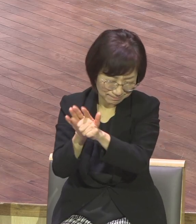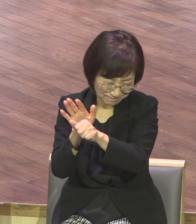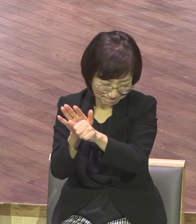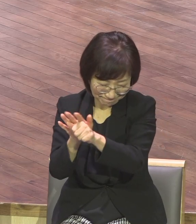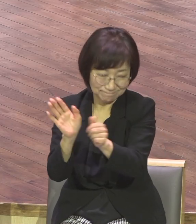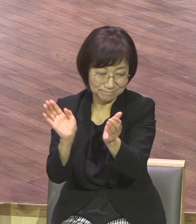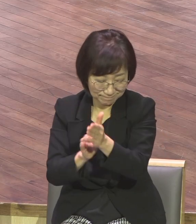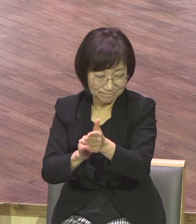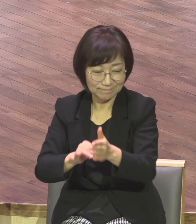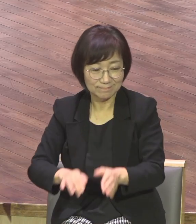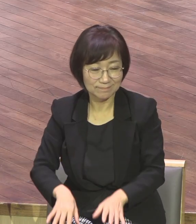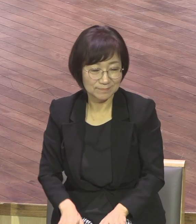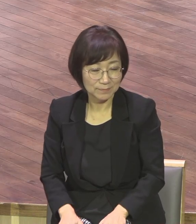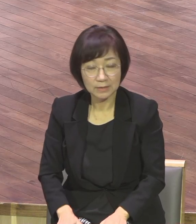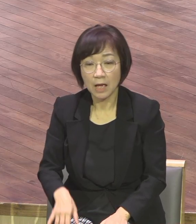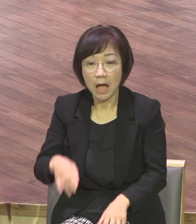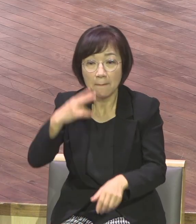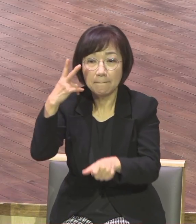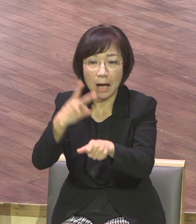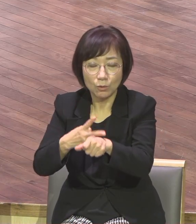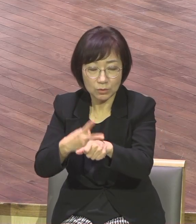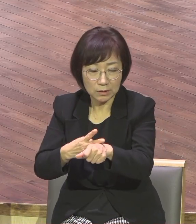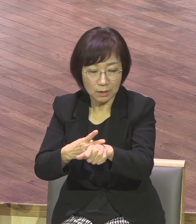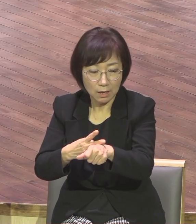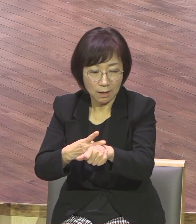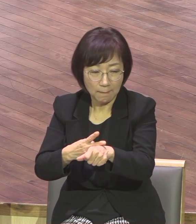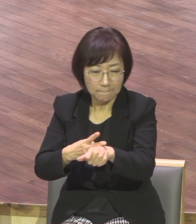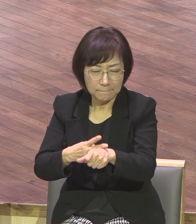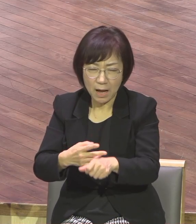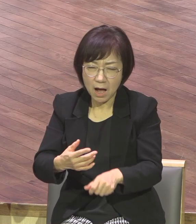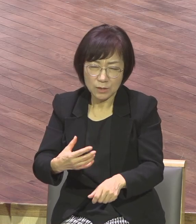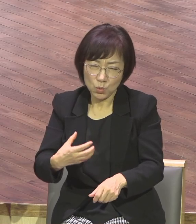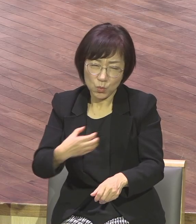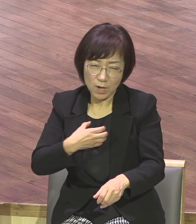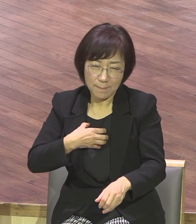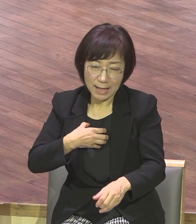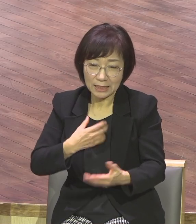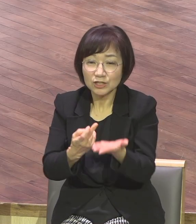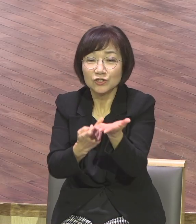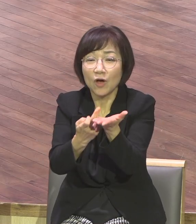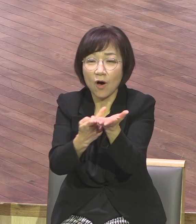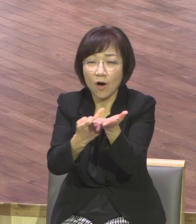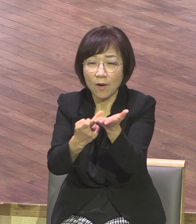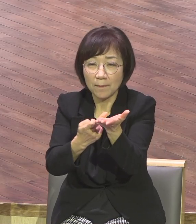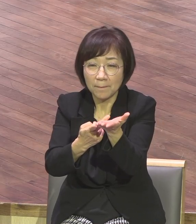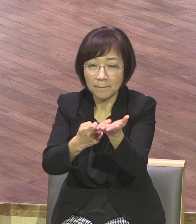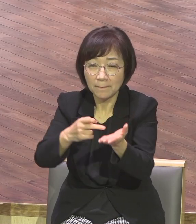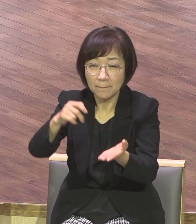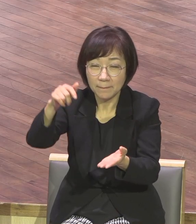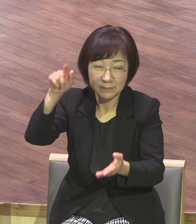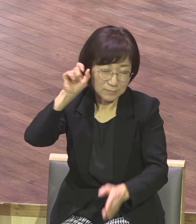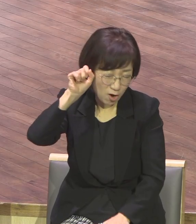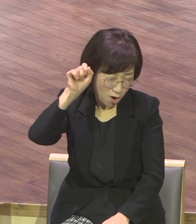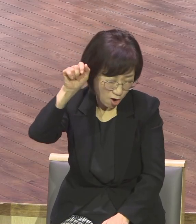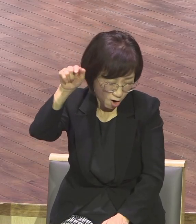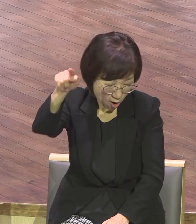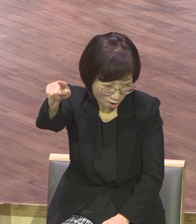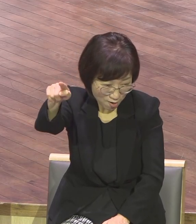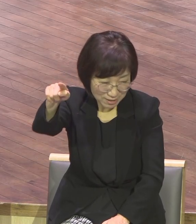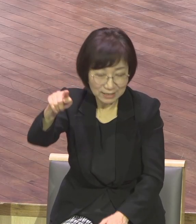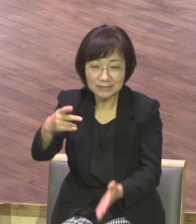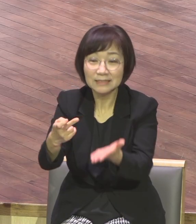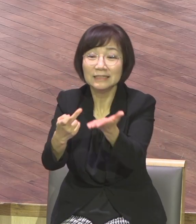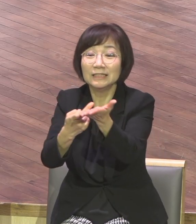12절에 보면 바울이 아주 위험천만한 오지섬이죠, 그레데. 그 그레데를 파송합니다. 그게 당시